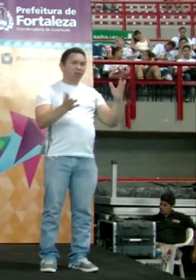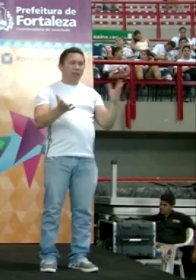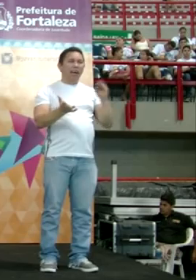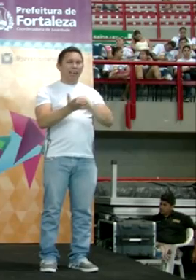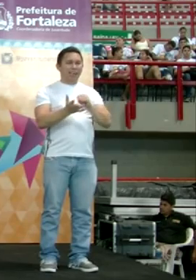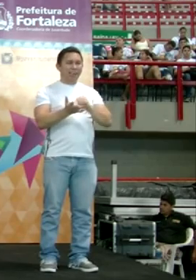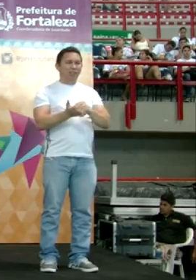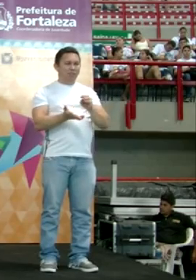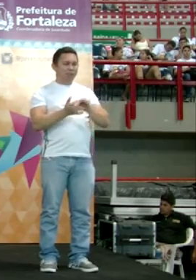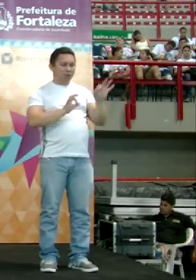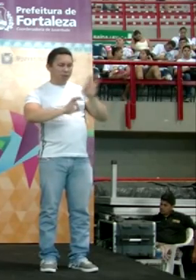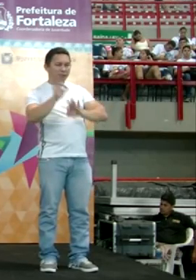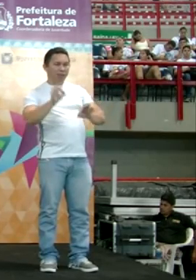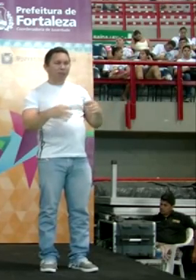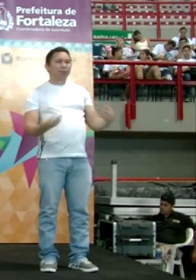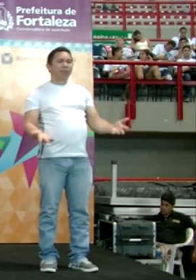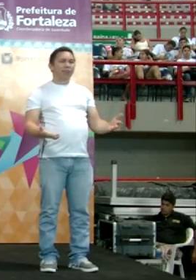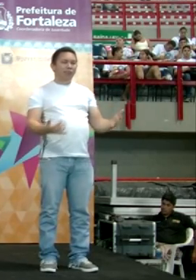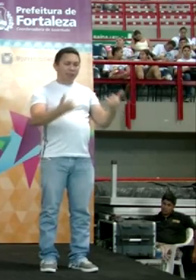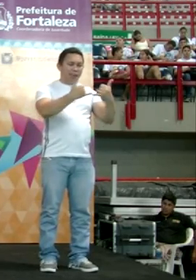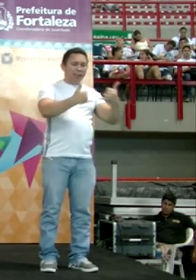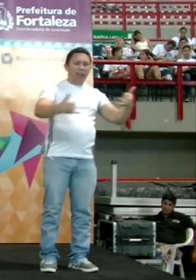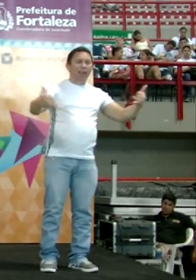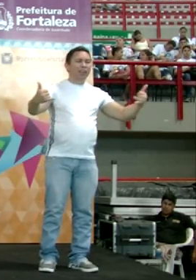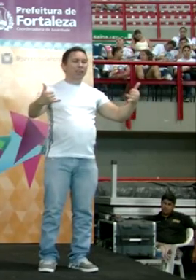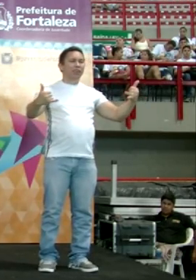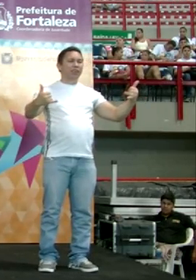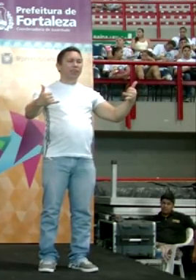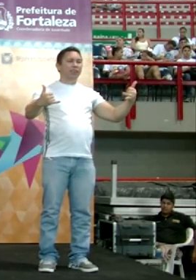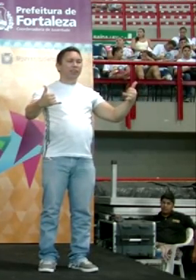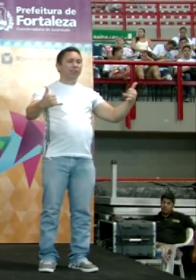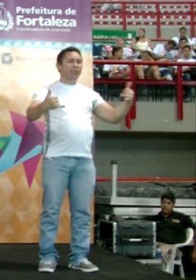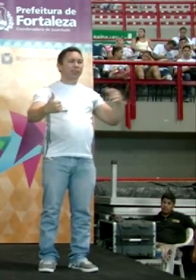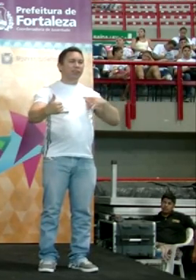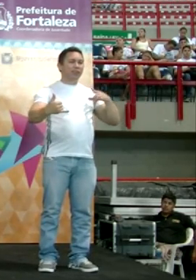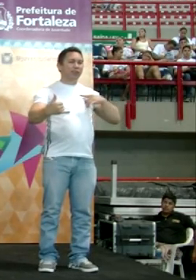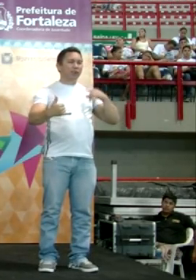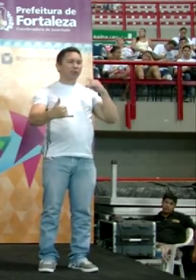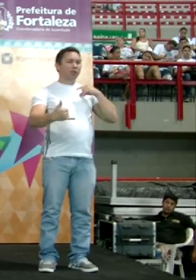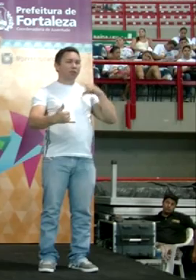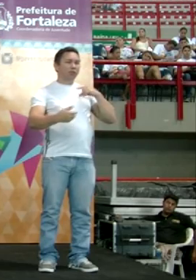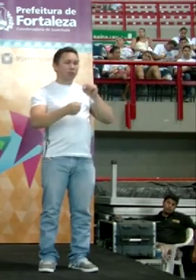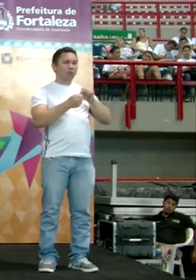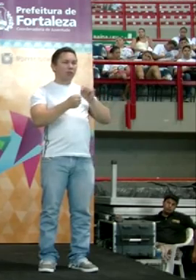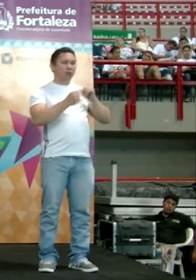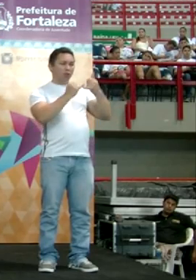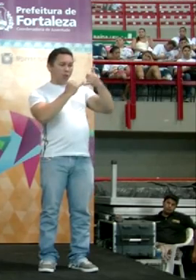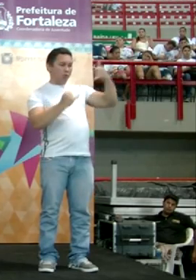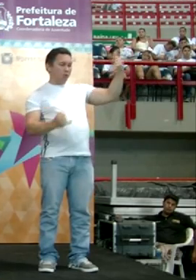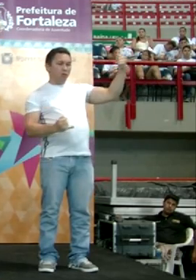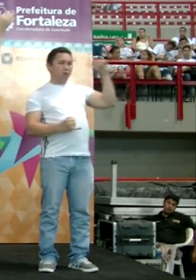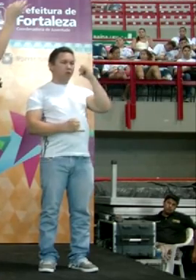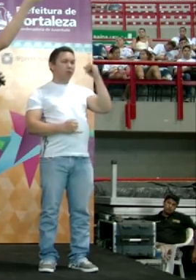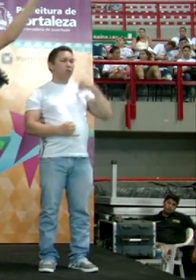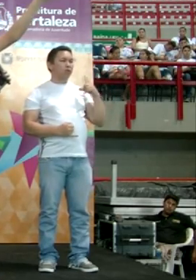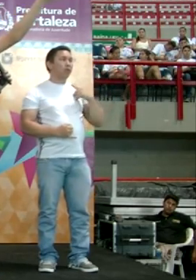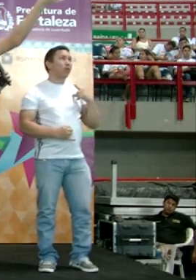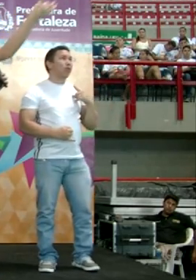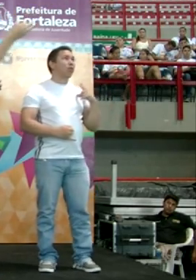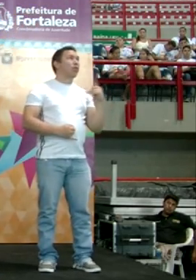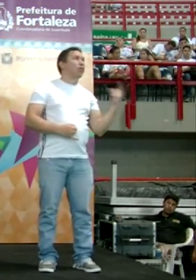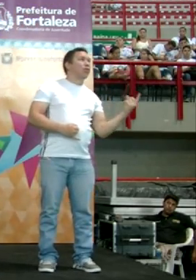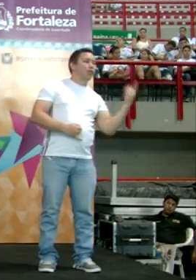Brasil, não construíram as linhas de transmissão. Você tem que pegar uma linha, um fio metálico, para ligar